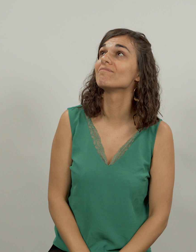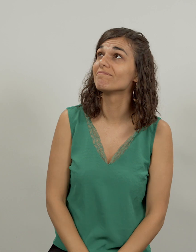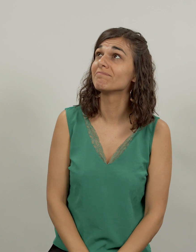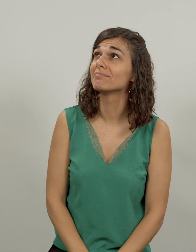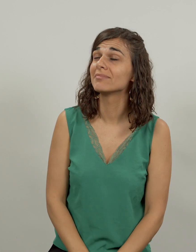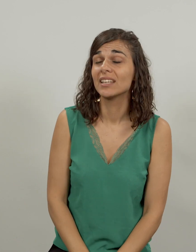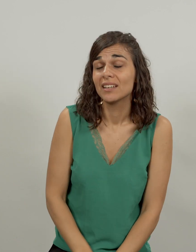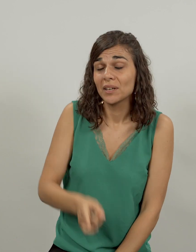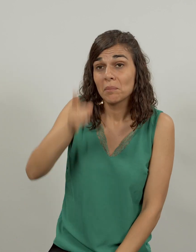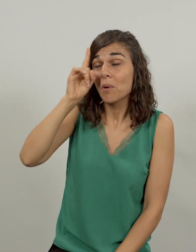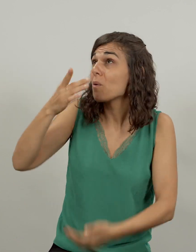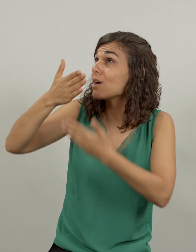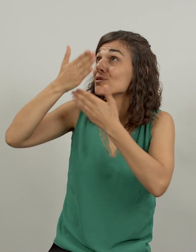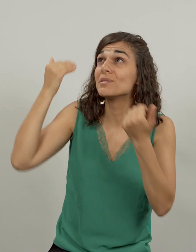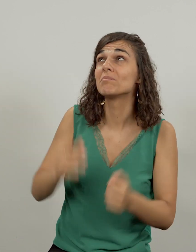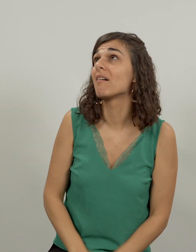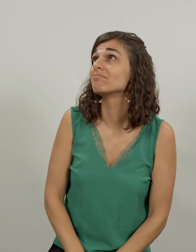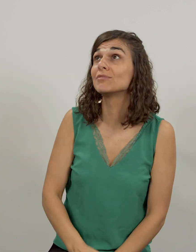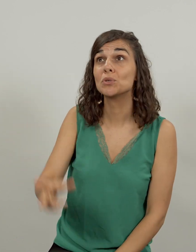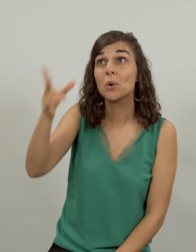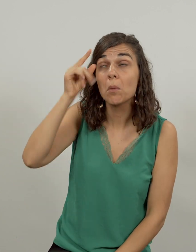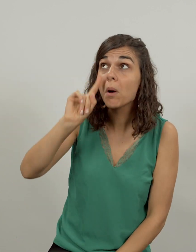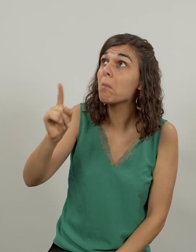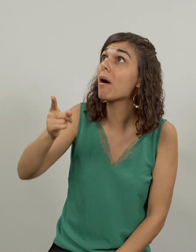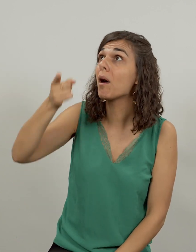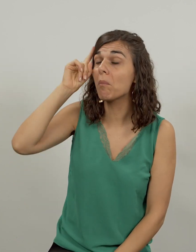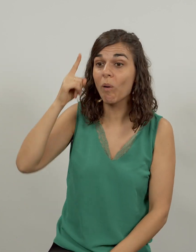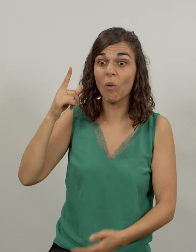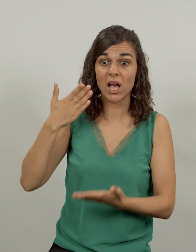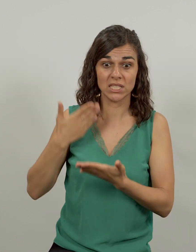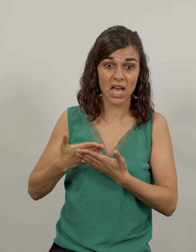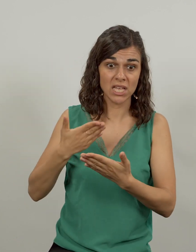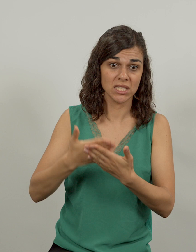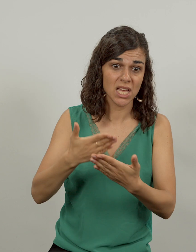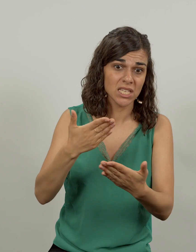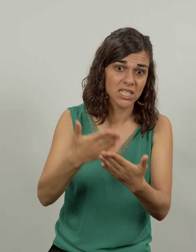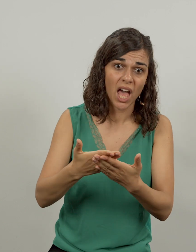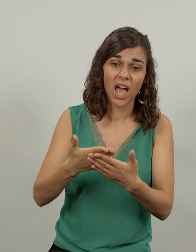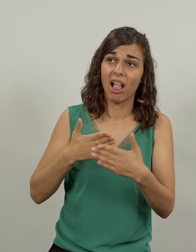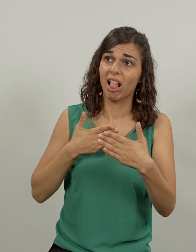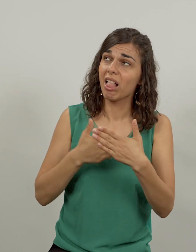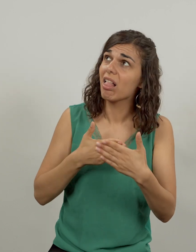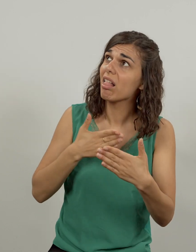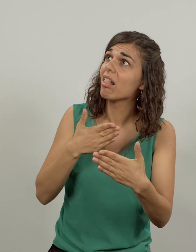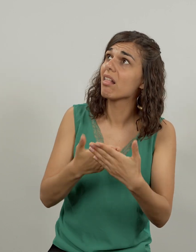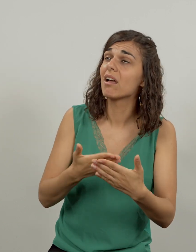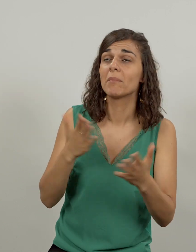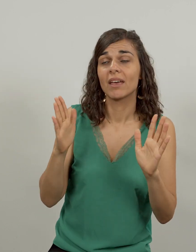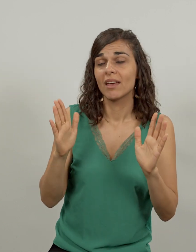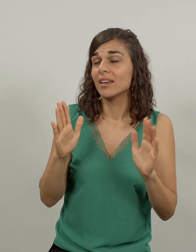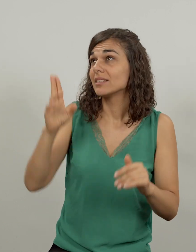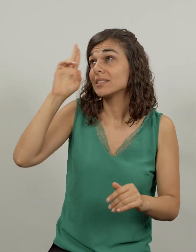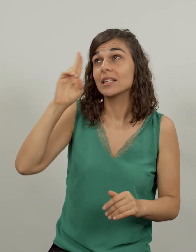blanche, et dire « Seigneur, je ne sais pas pourquoi, je ne comprends pas pourquoi dans ma vie j'ai eu toutes